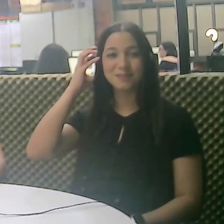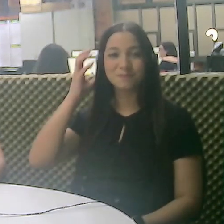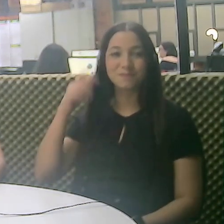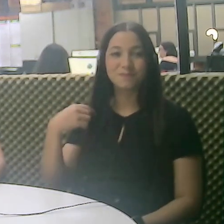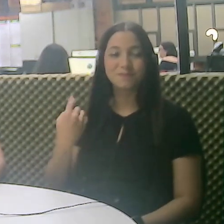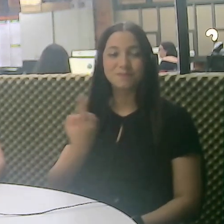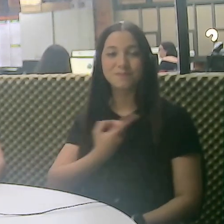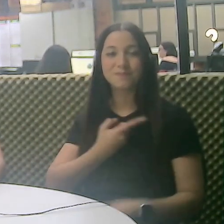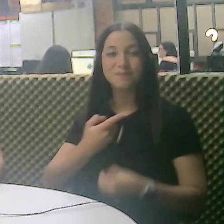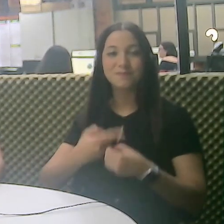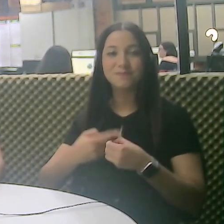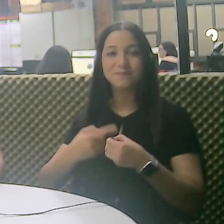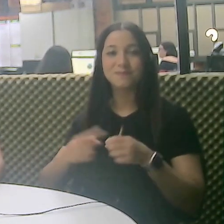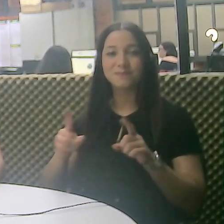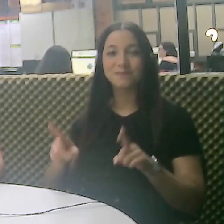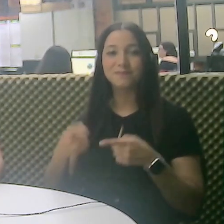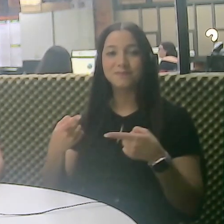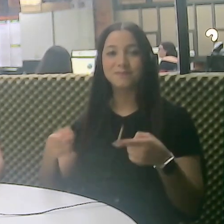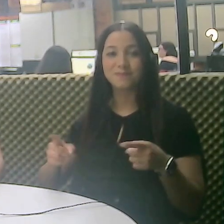Rádio Nossa Cidade.